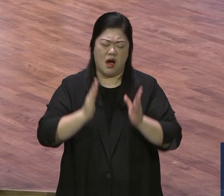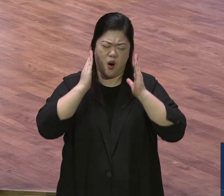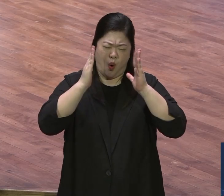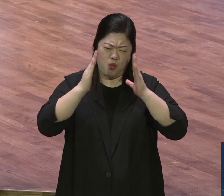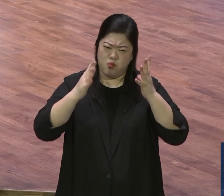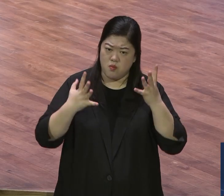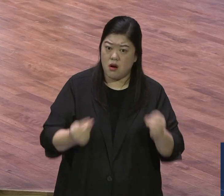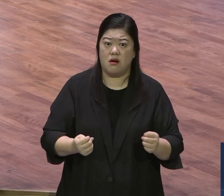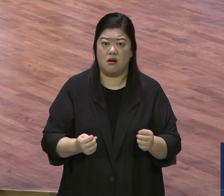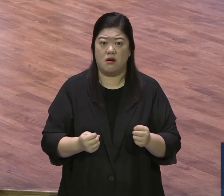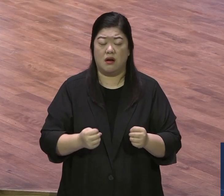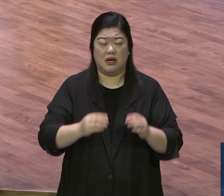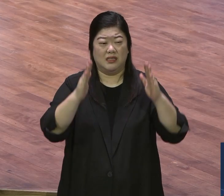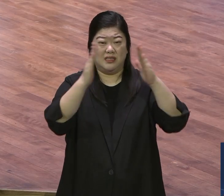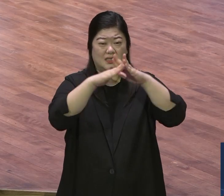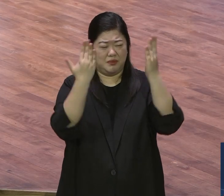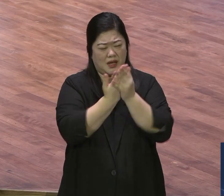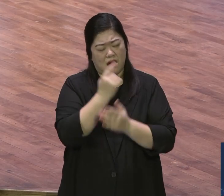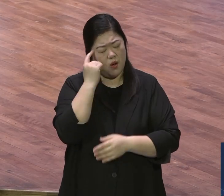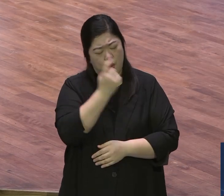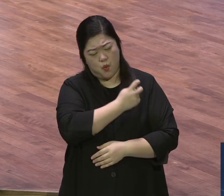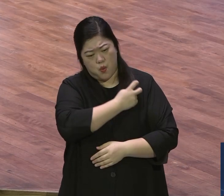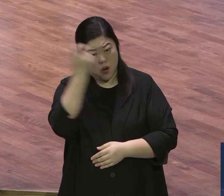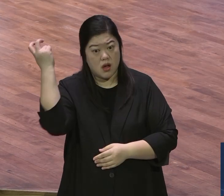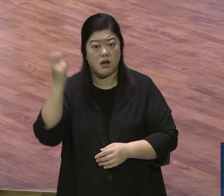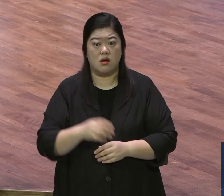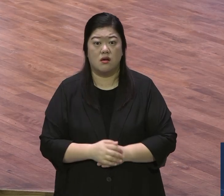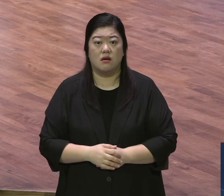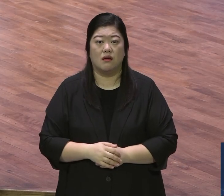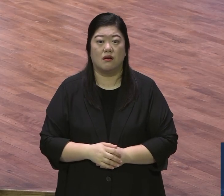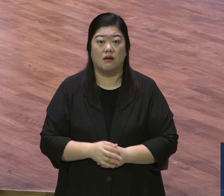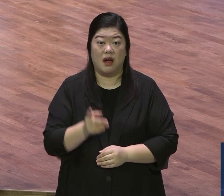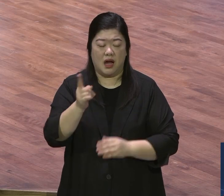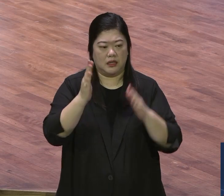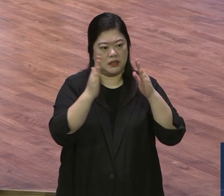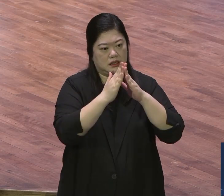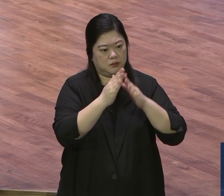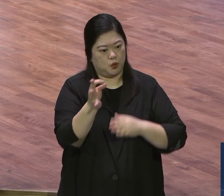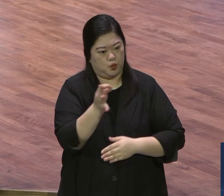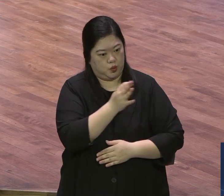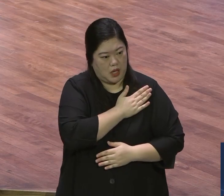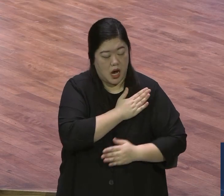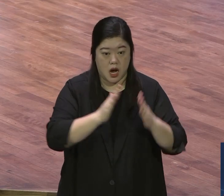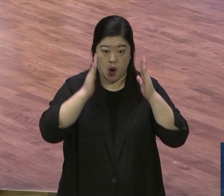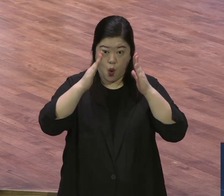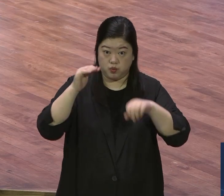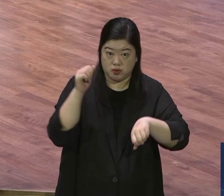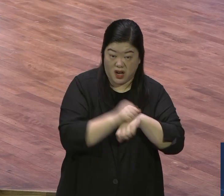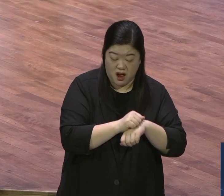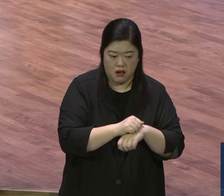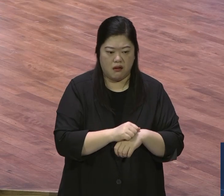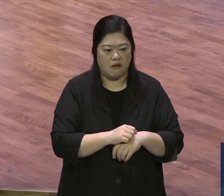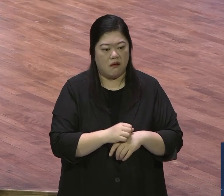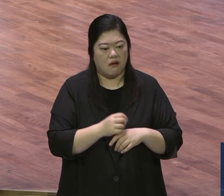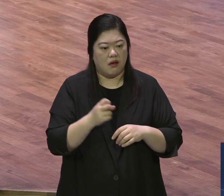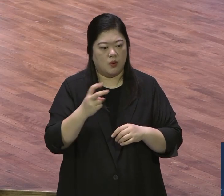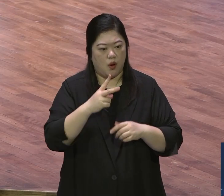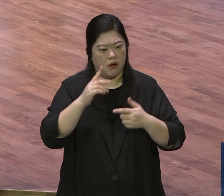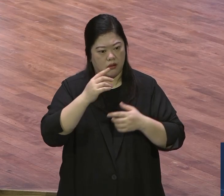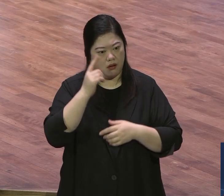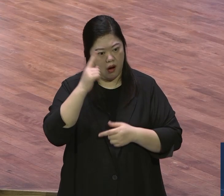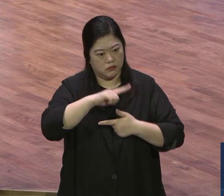사람이에요 어마어마한 가문이에요 세상적으로 말하면 빠질 게 없는 사람이에요 다 배설물이기고 낡아